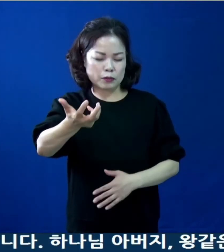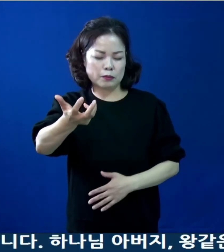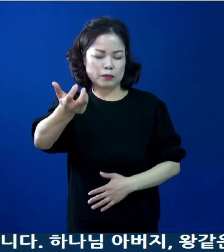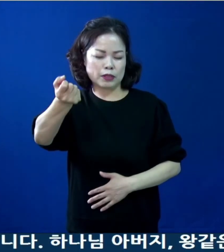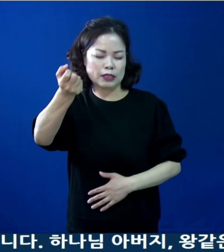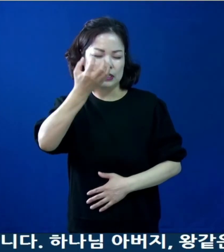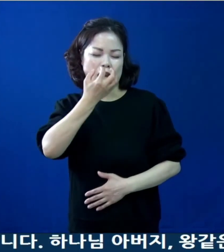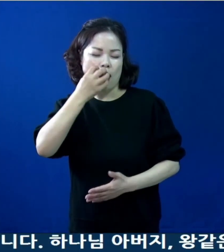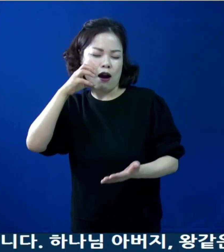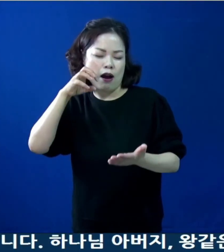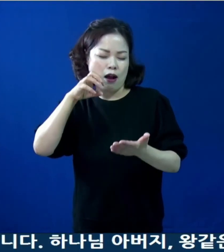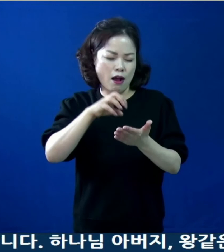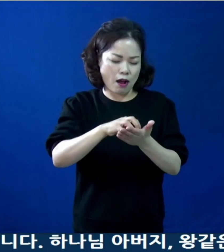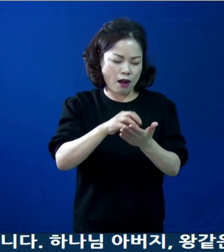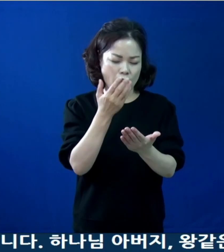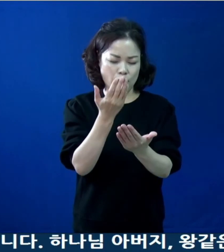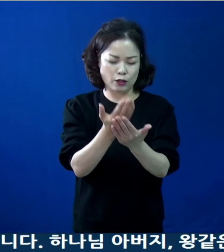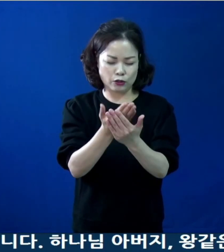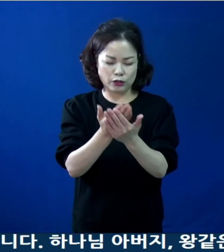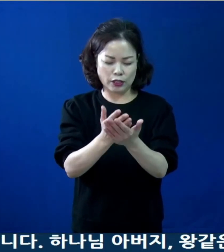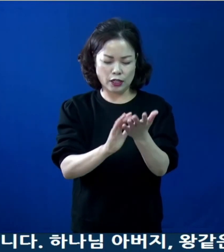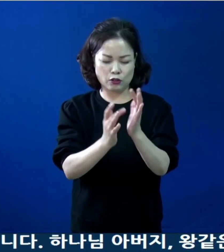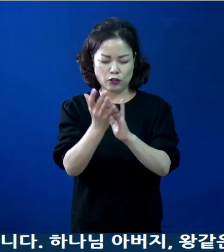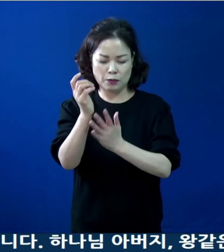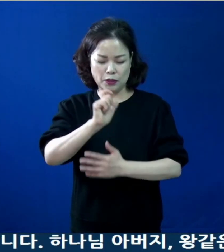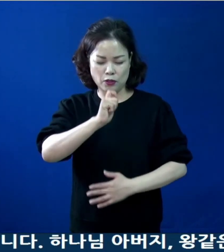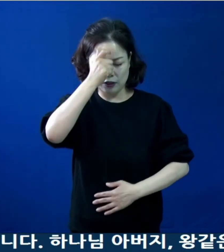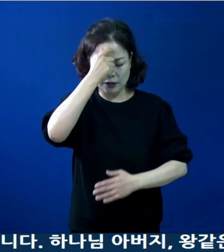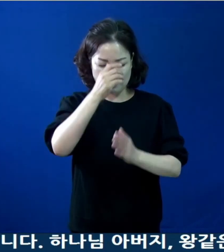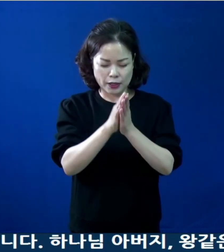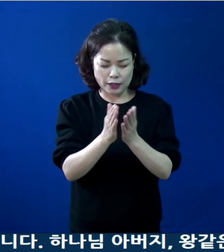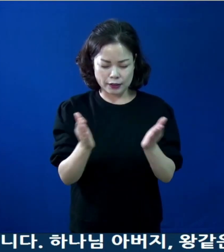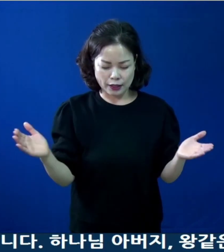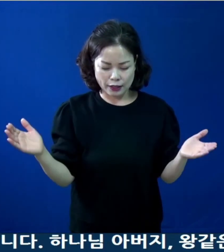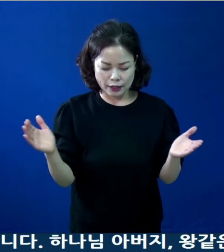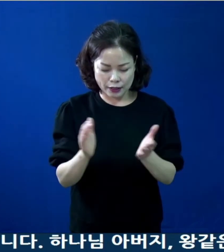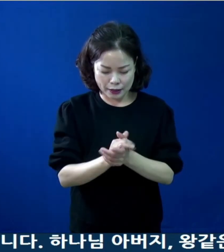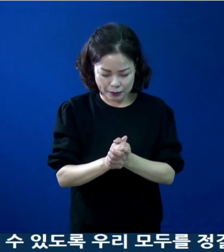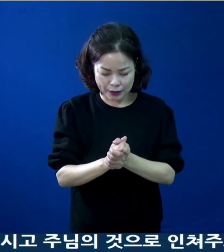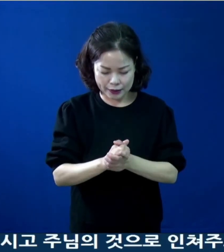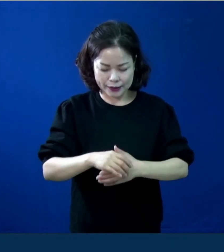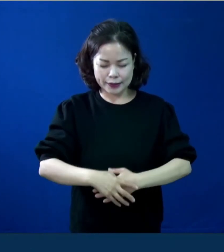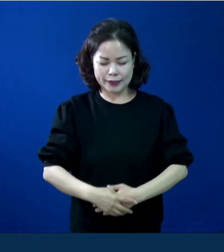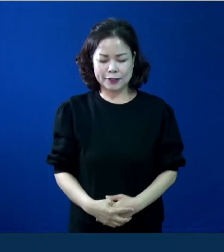것으로 인쳐 주시옵소서. 예수님 이름으로 기도하옵나이다. 아멘.